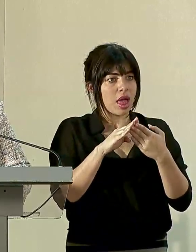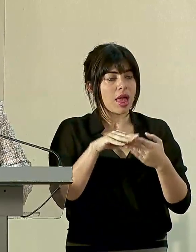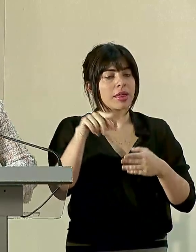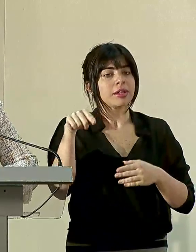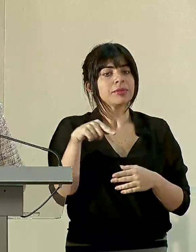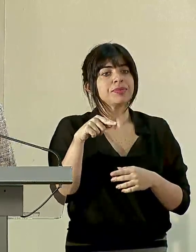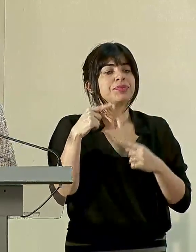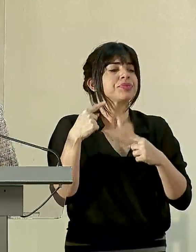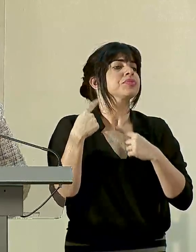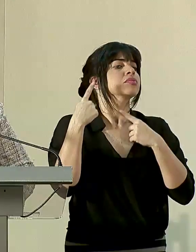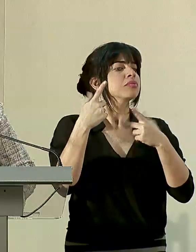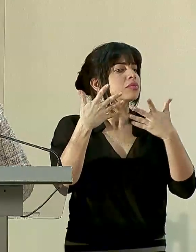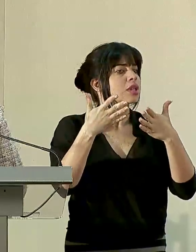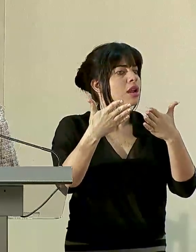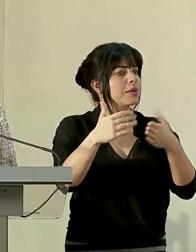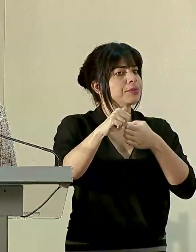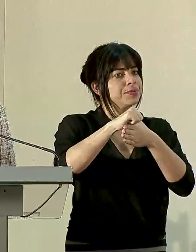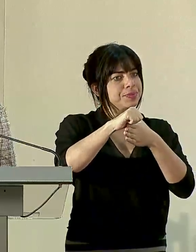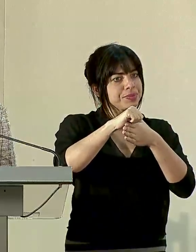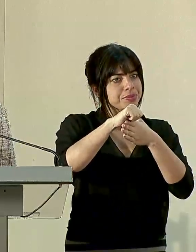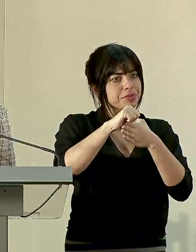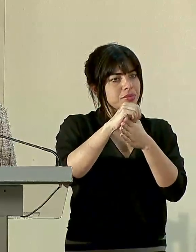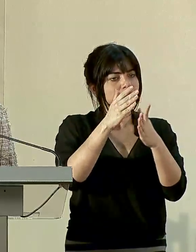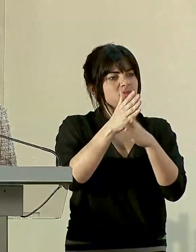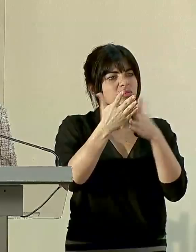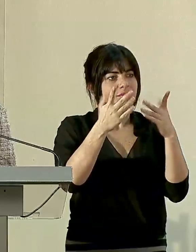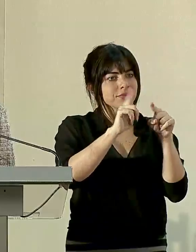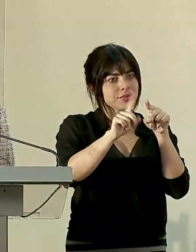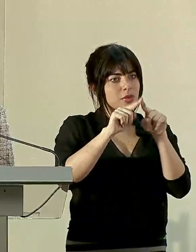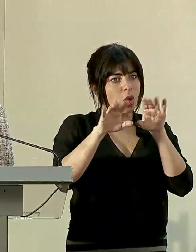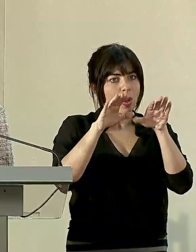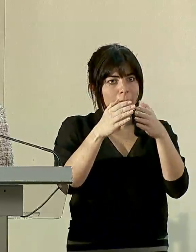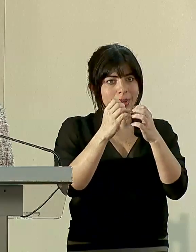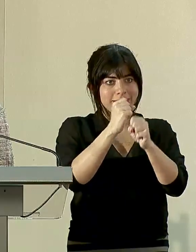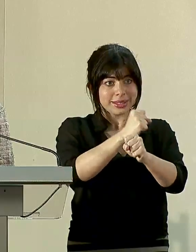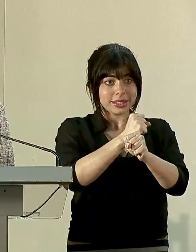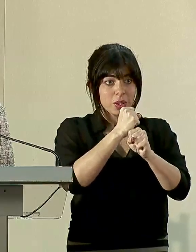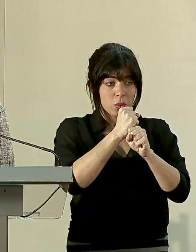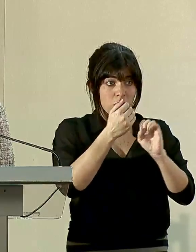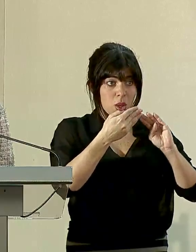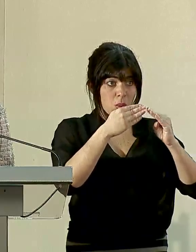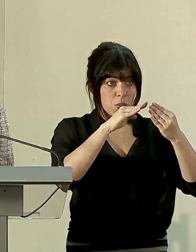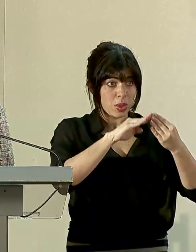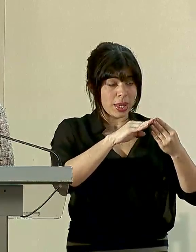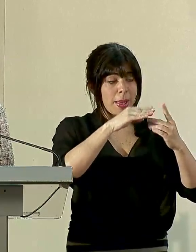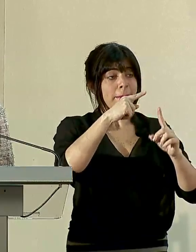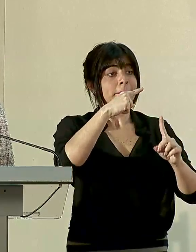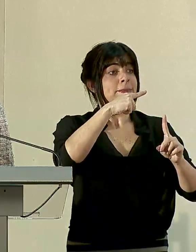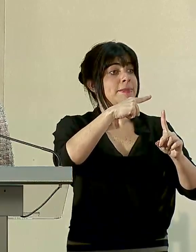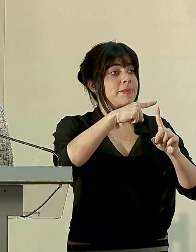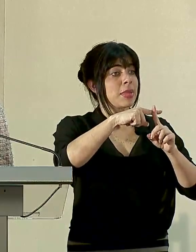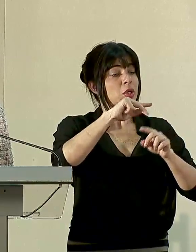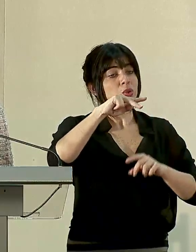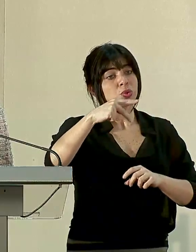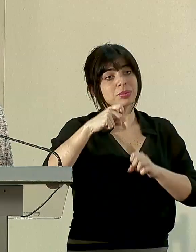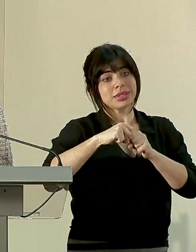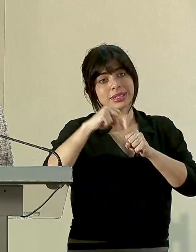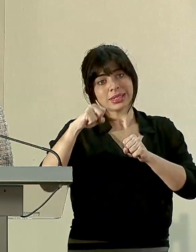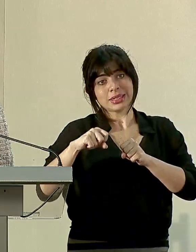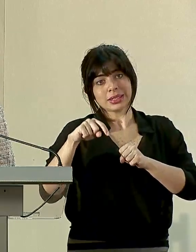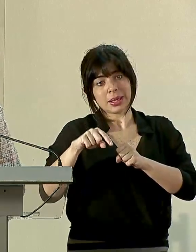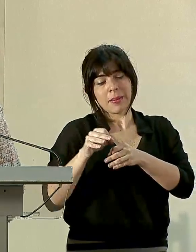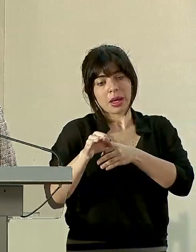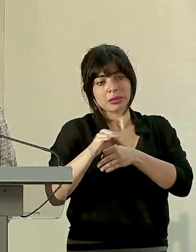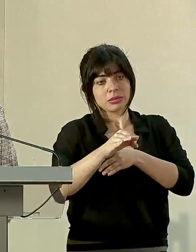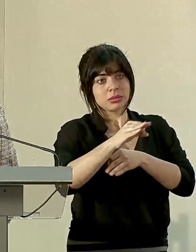han sido capacitados a través de los comités de seguridad comunitaria y de los subsistemas de